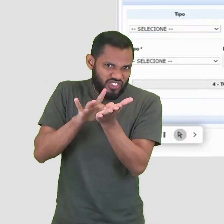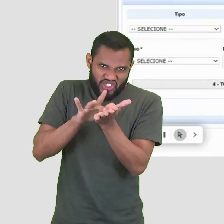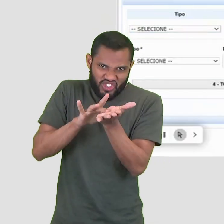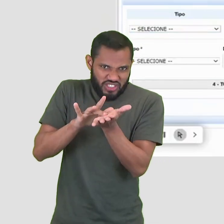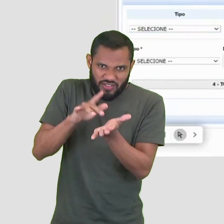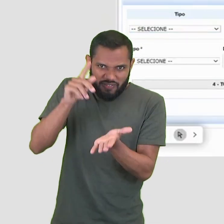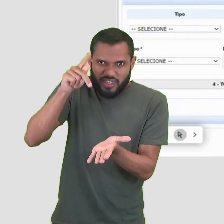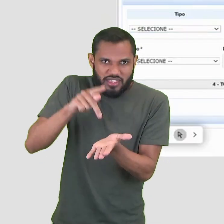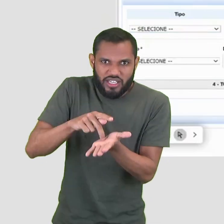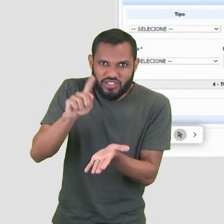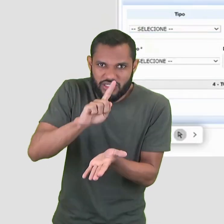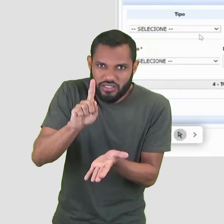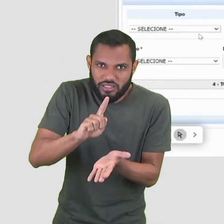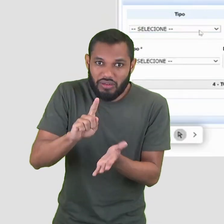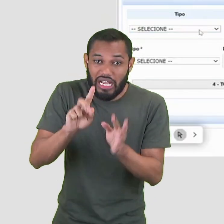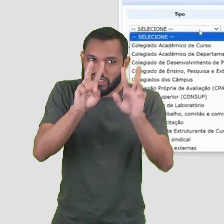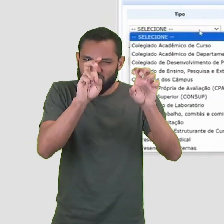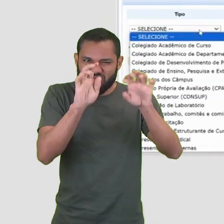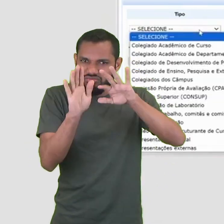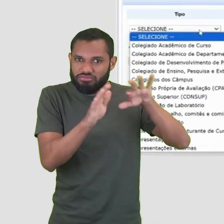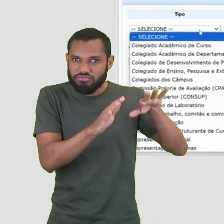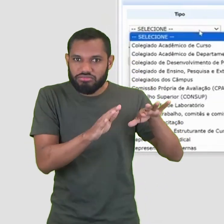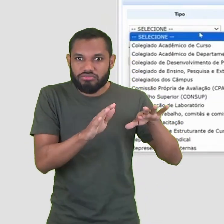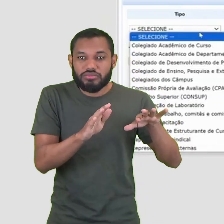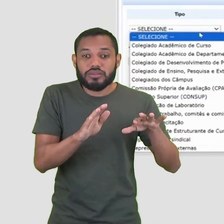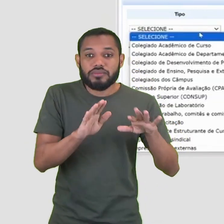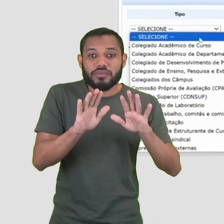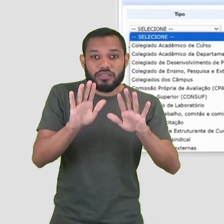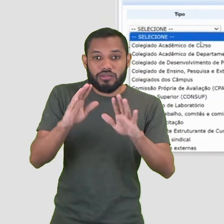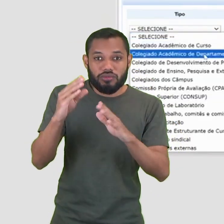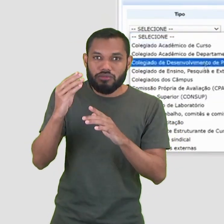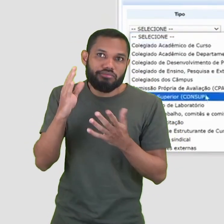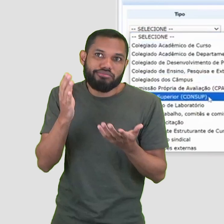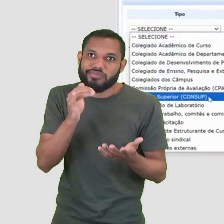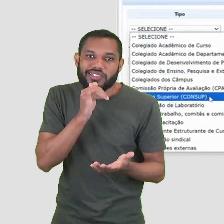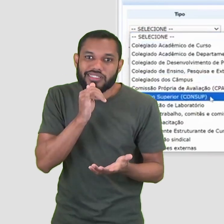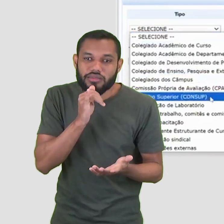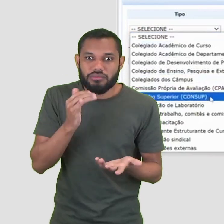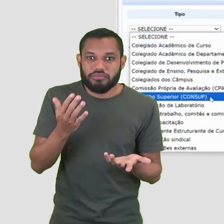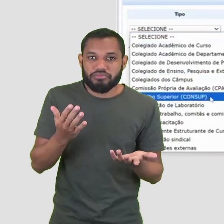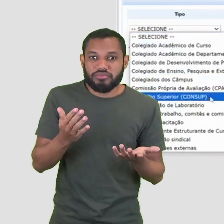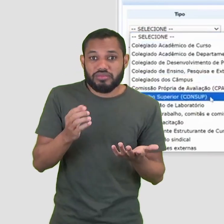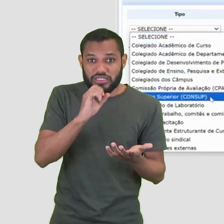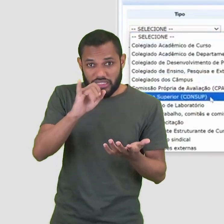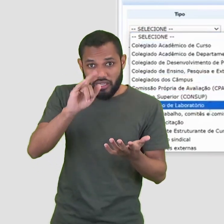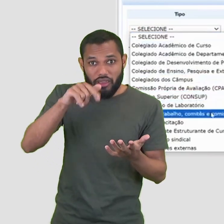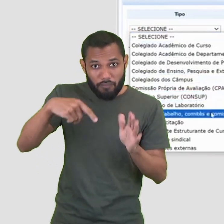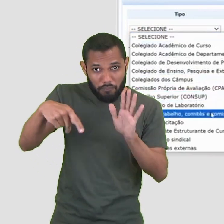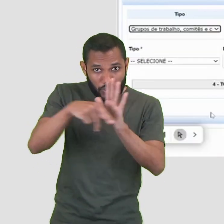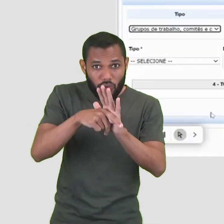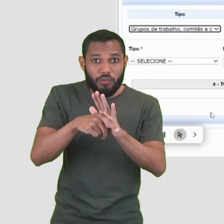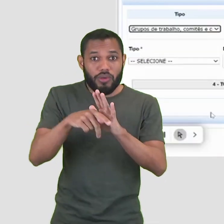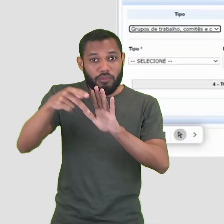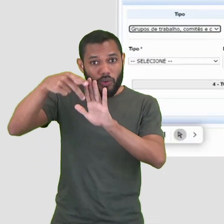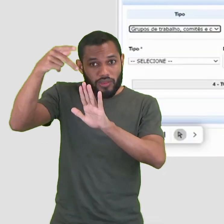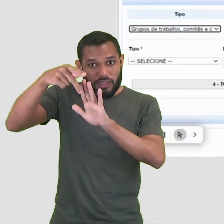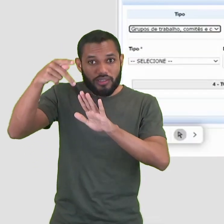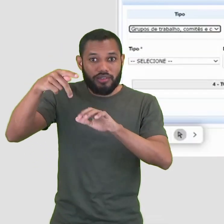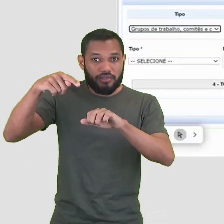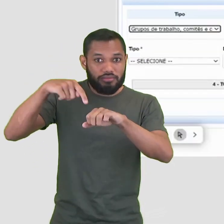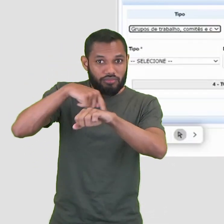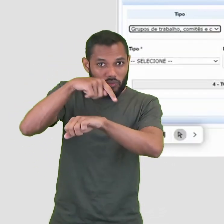Então, ignorem qual é o assunto dessa portaria. Então, vamos supor que essa portaria é para designação de um grupo de